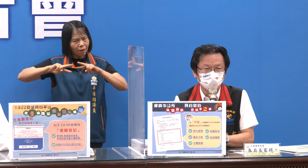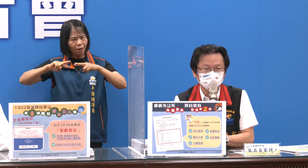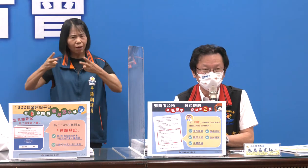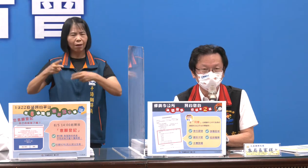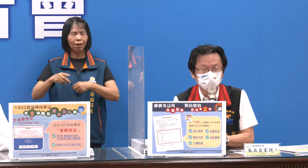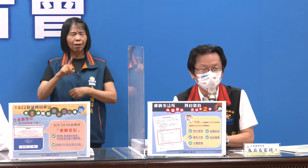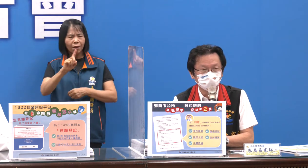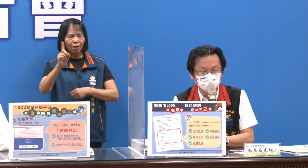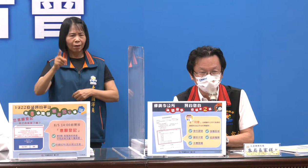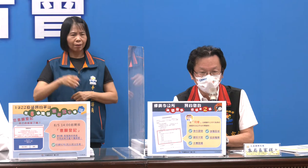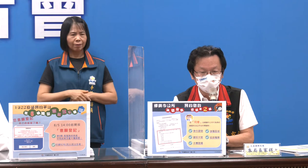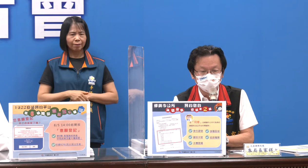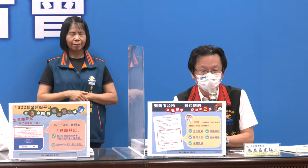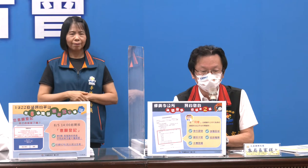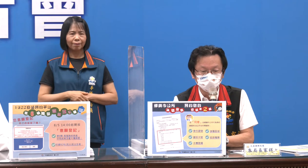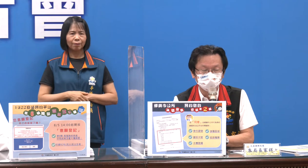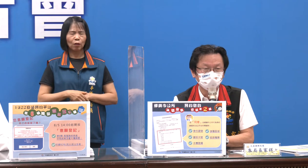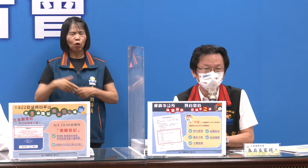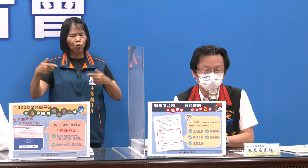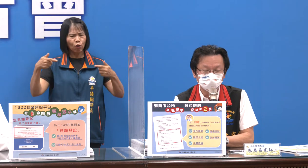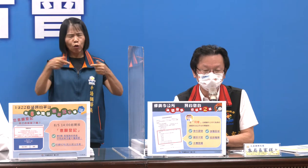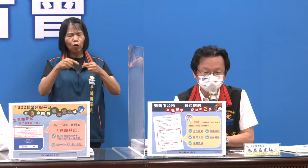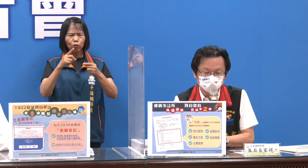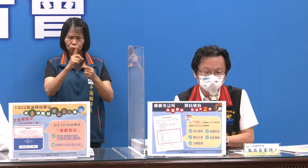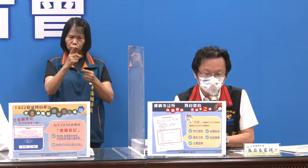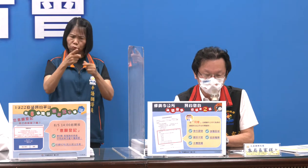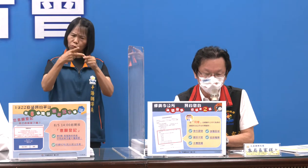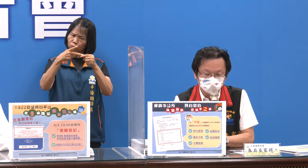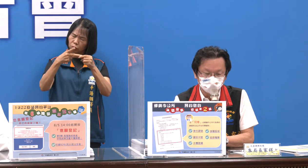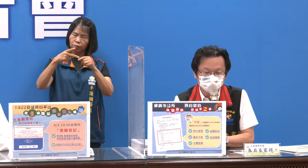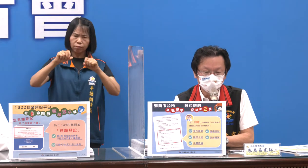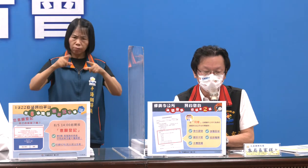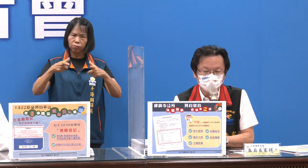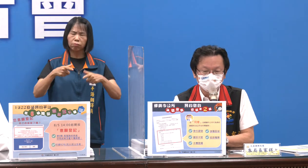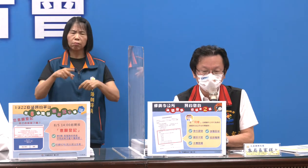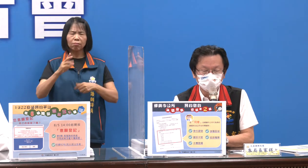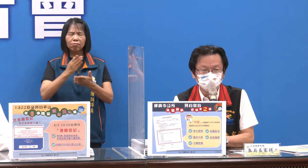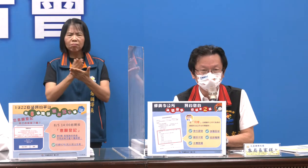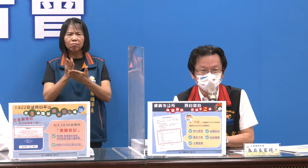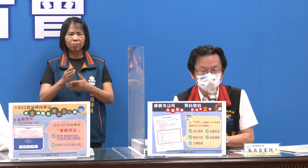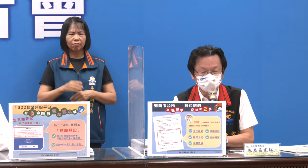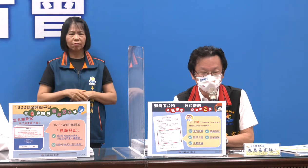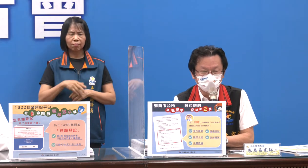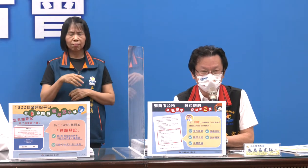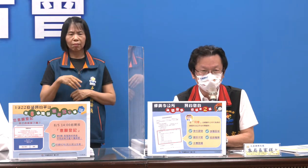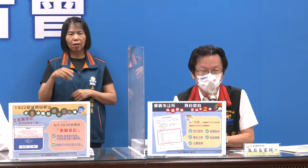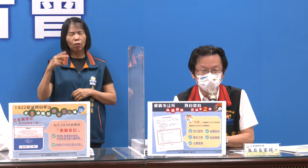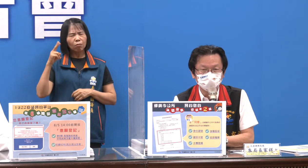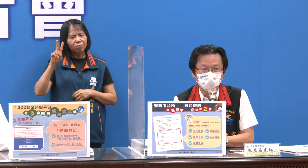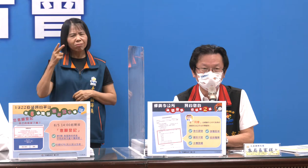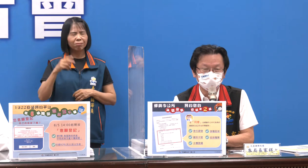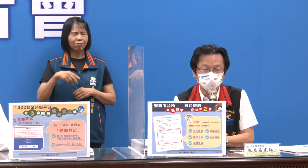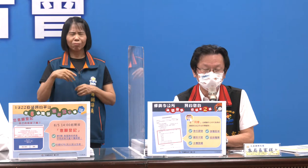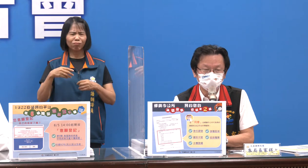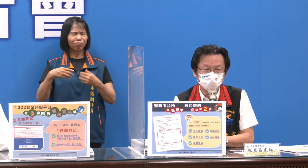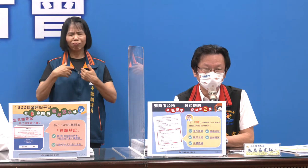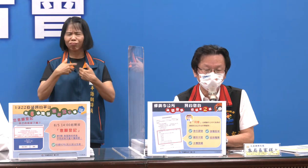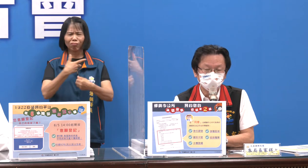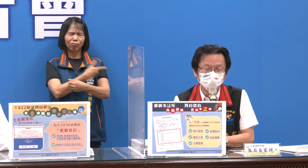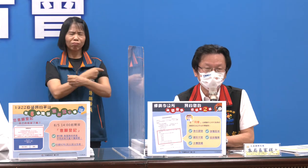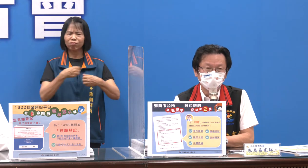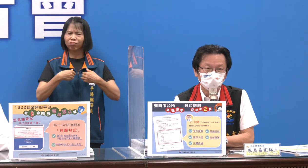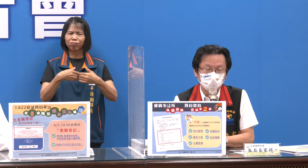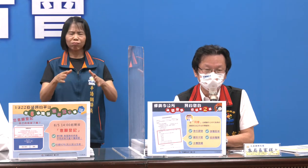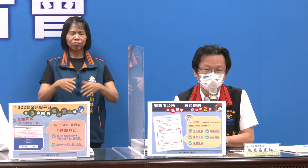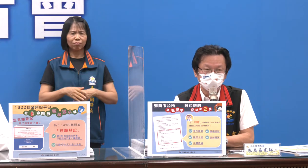是不是要想要混打，或者说根本就不想再打疫苗了？那如果说你想打疫苗，那也希望我